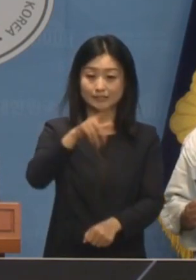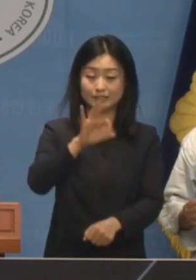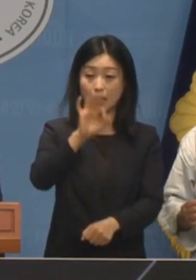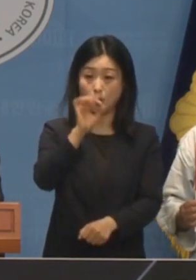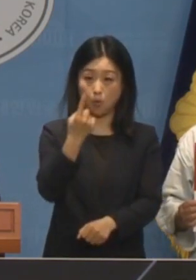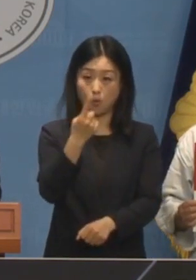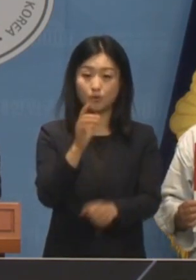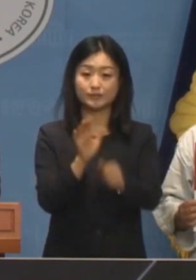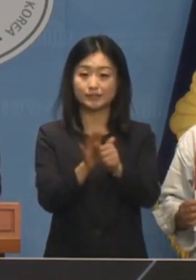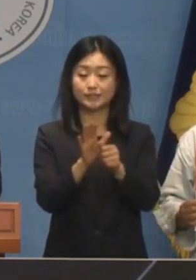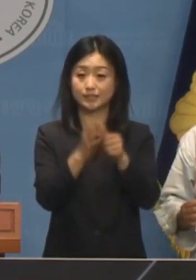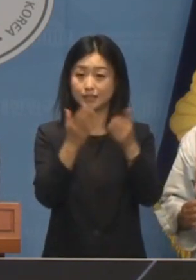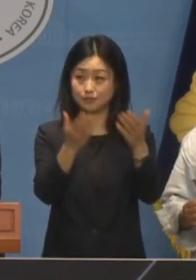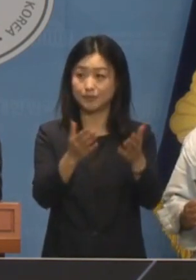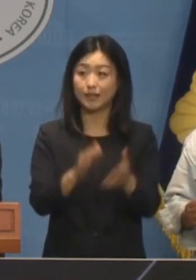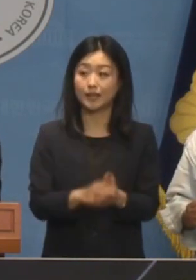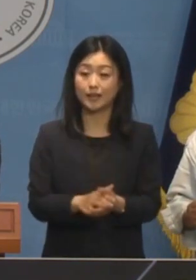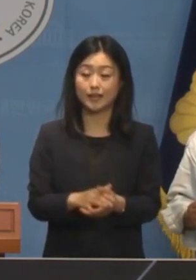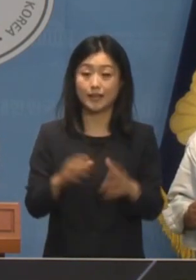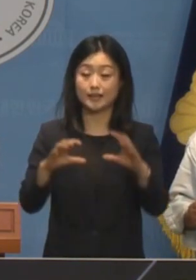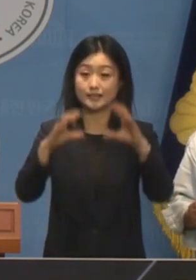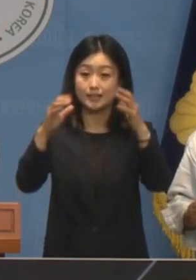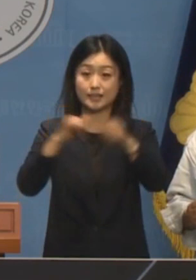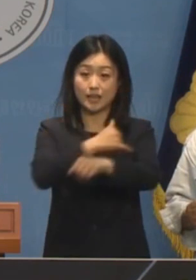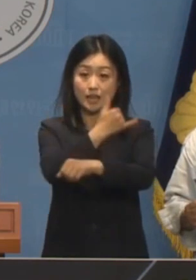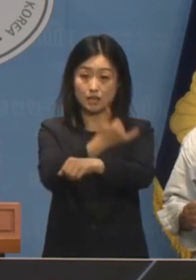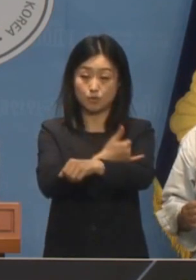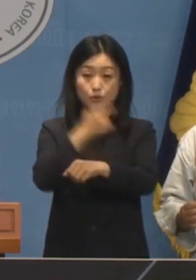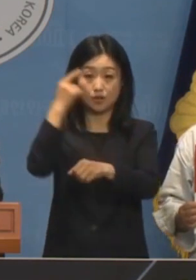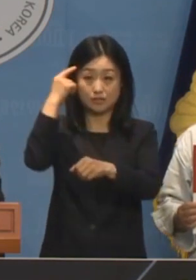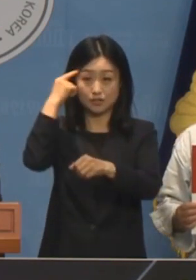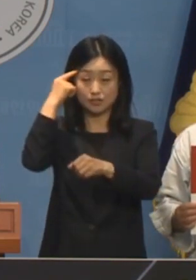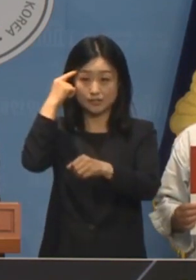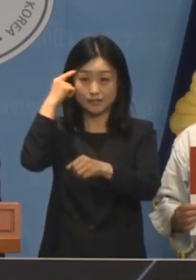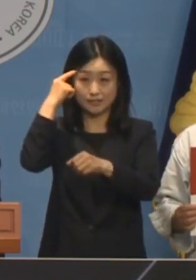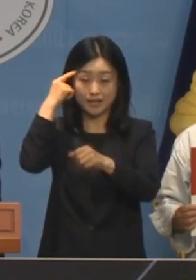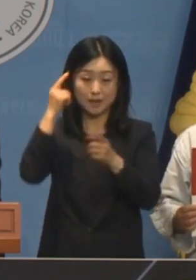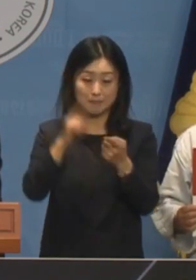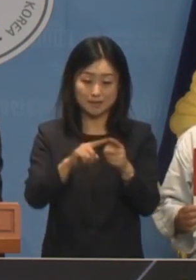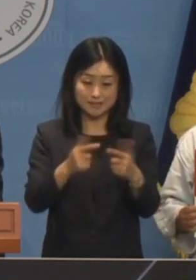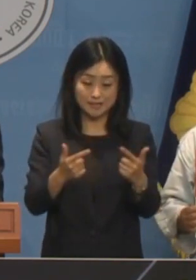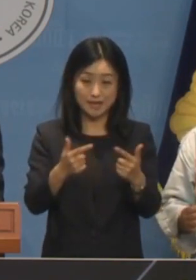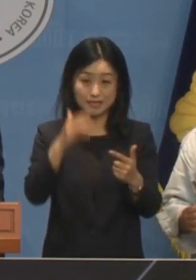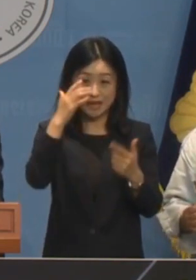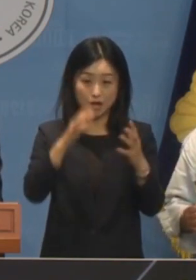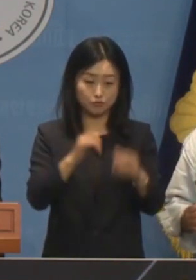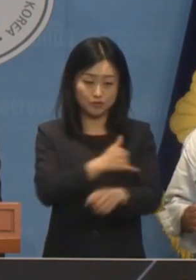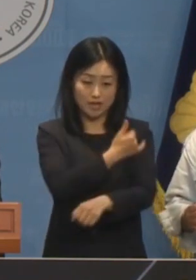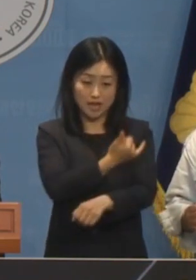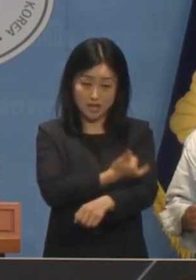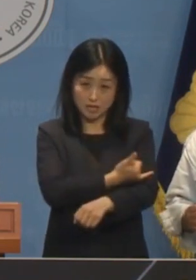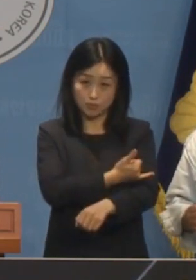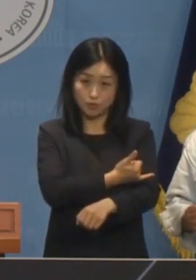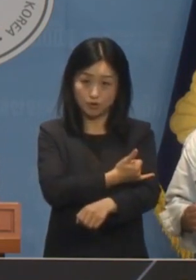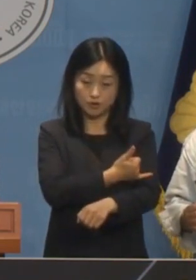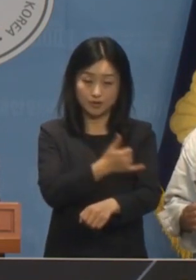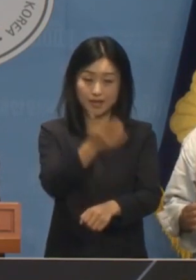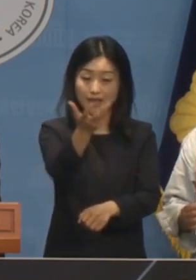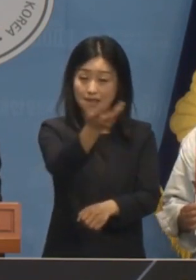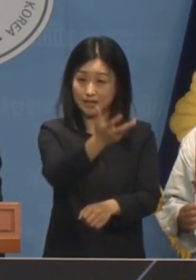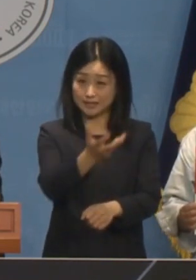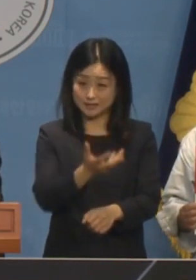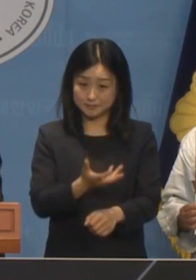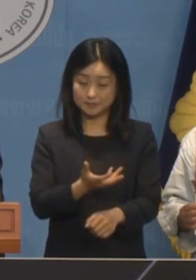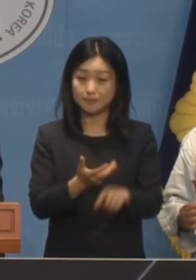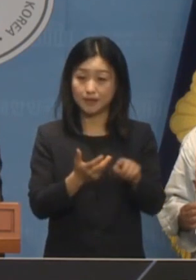지지한다. 우리는 세계 인권 선언 정신에서 이탈한 대한민국 인권 흐름의 매우 중요한 변곡점, 즉 새로운